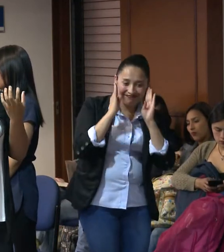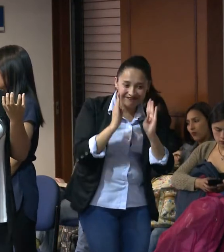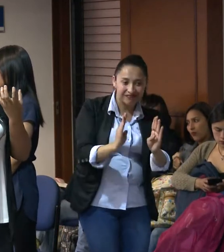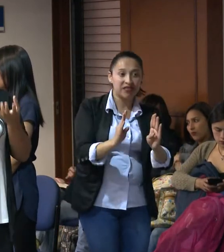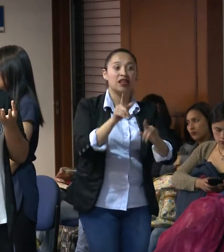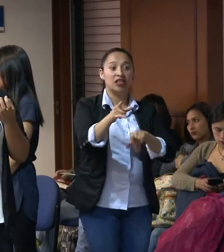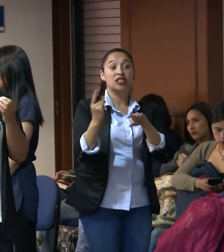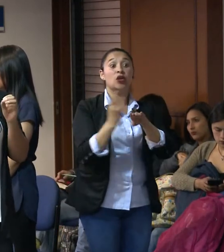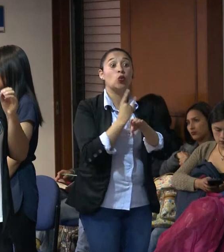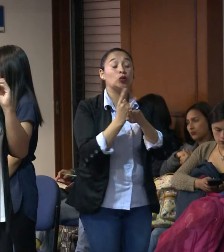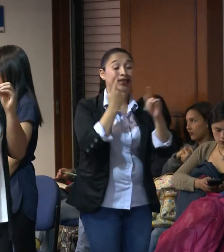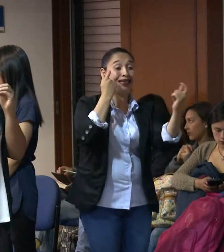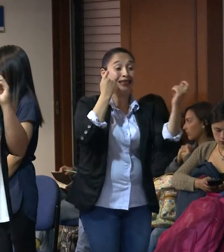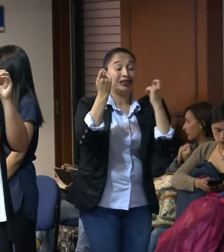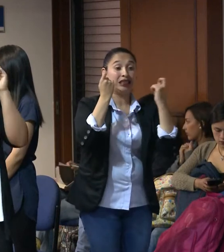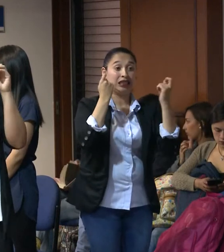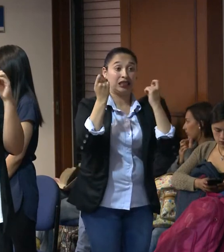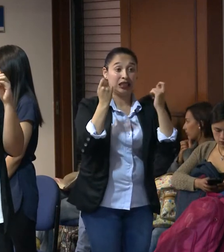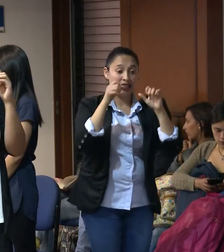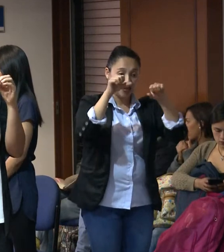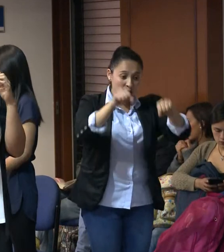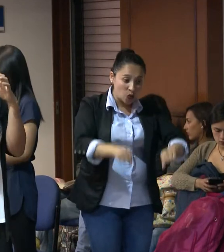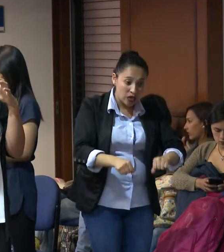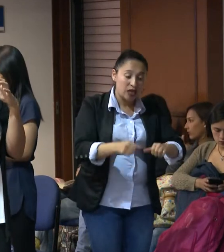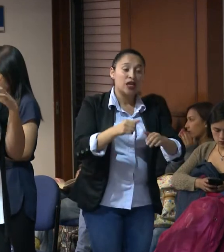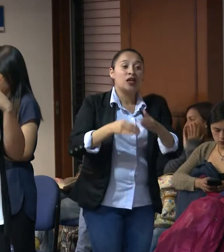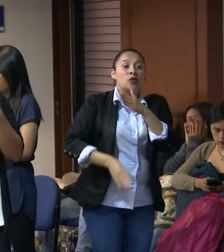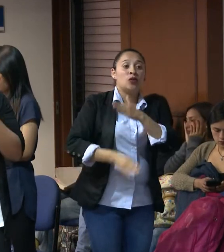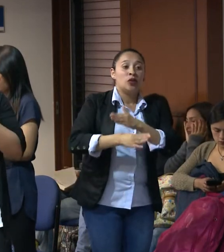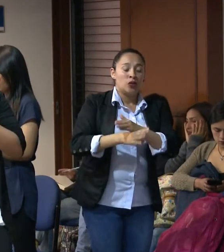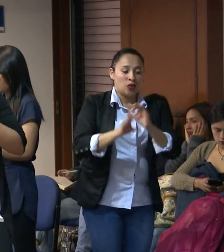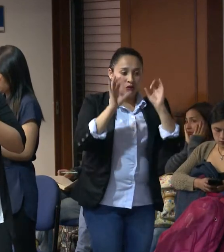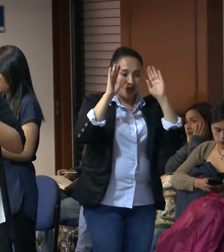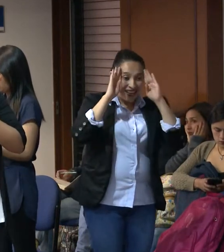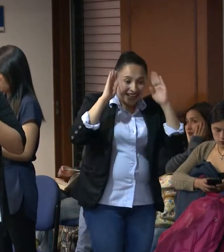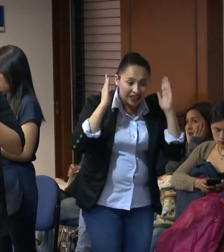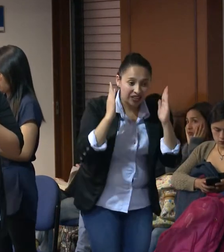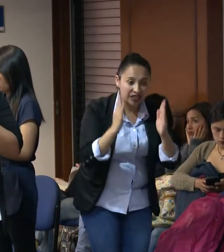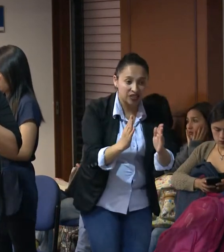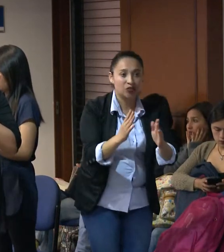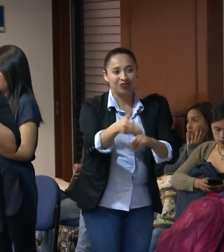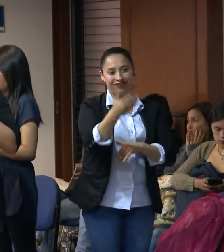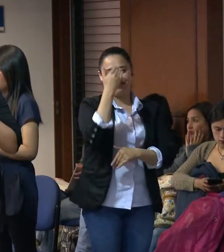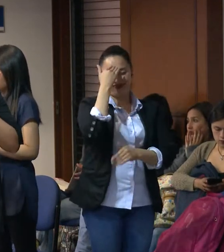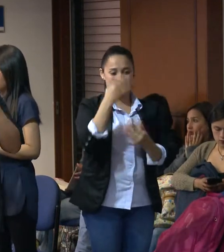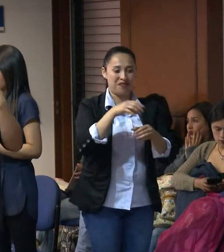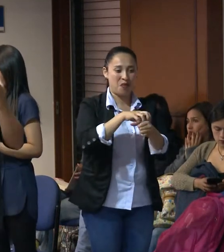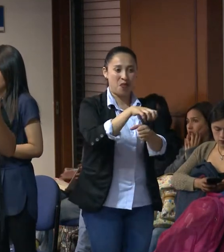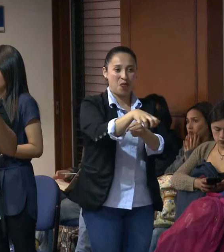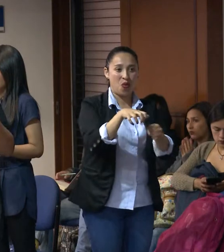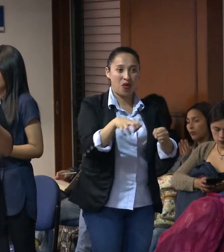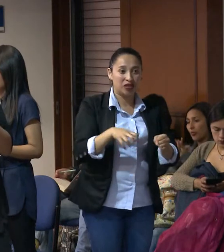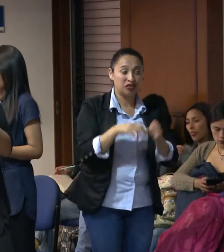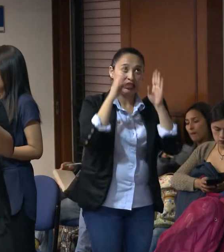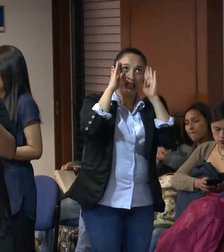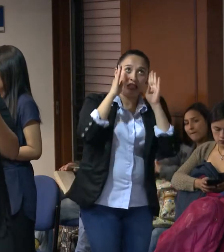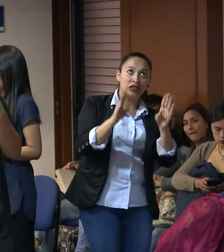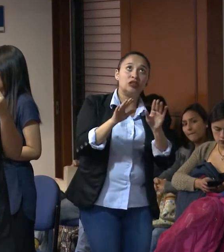usan mucho estrategias que pueda mantener esa focalización, porque pues nuestra población no se mantiene